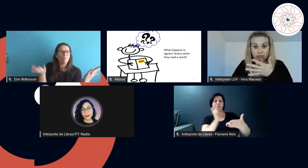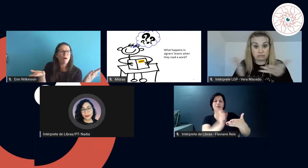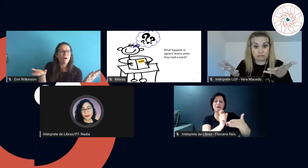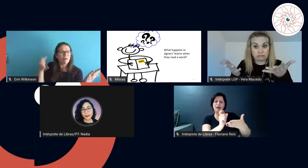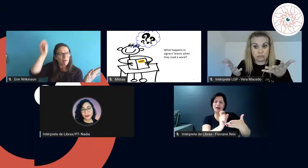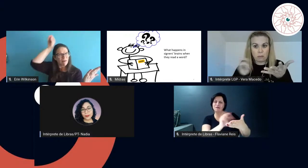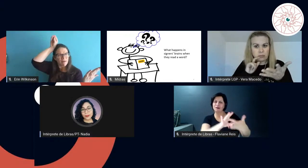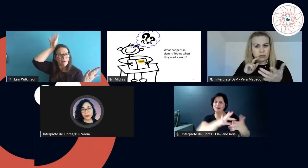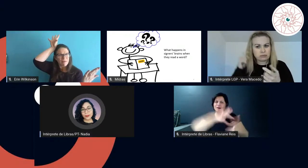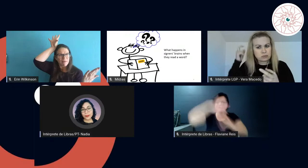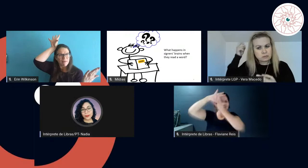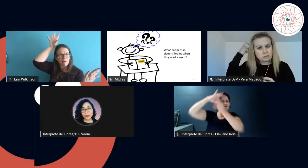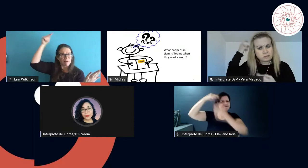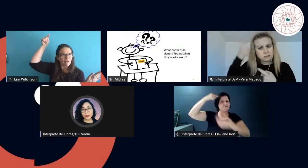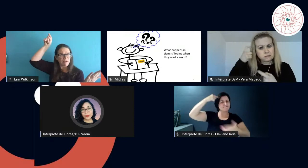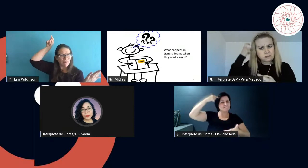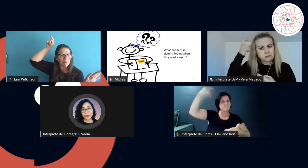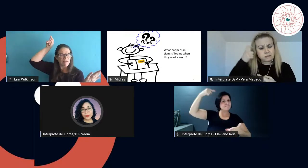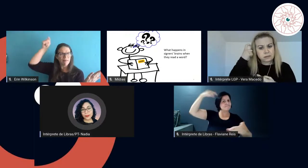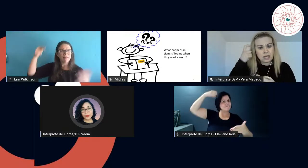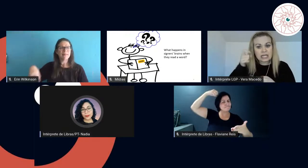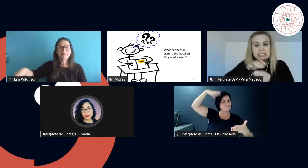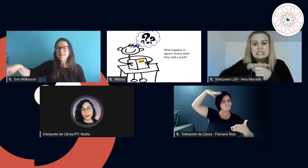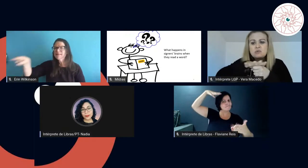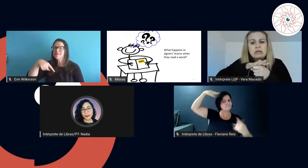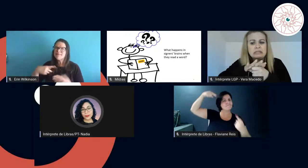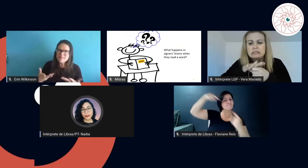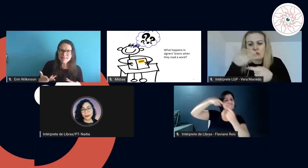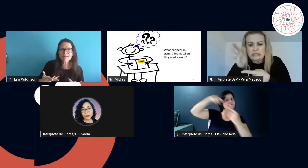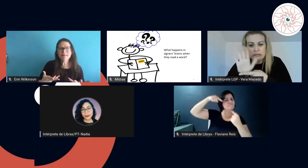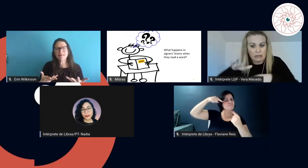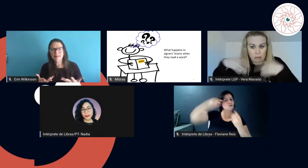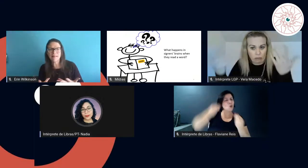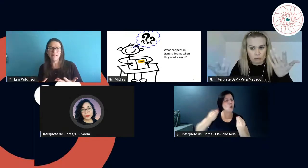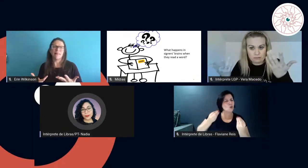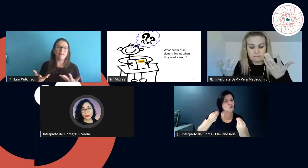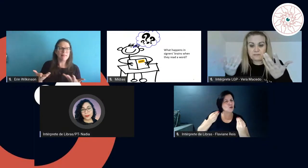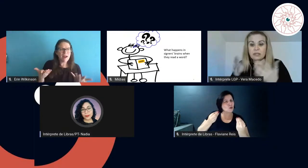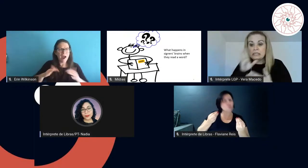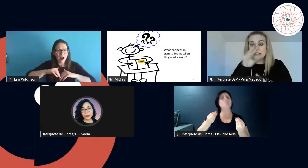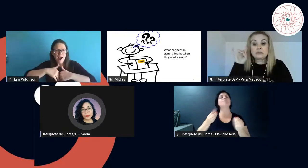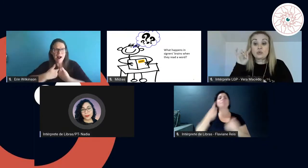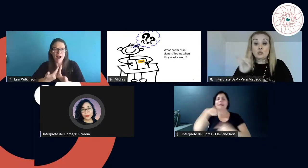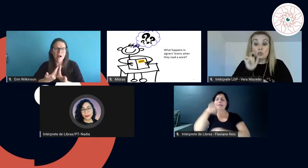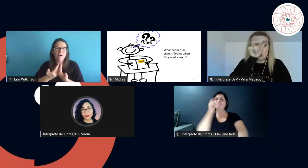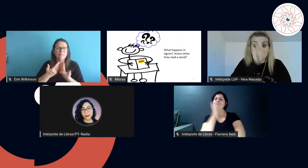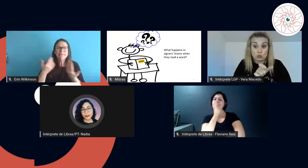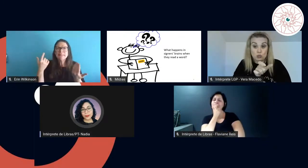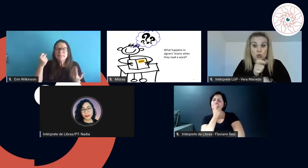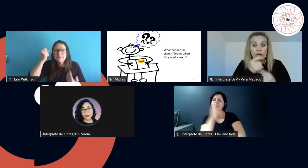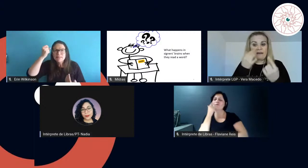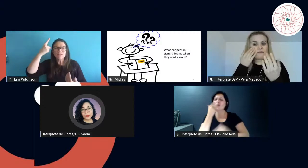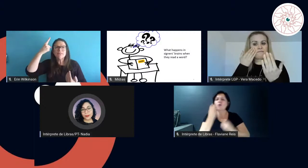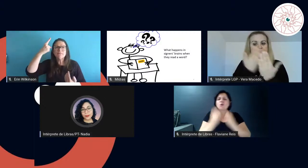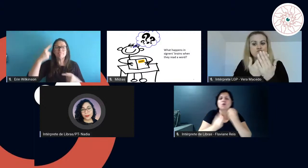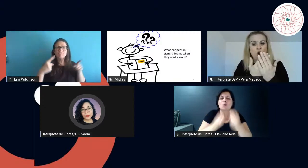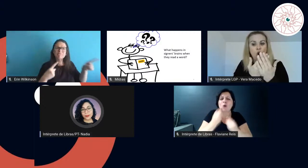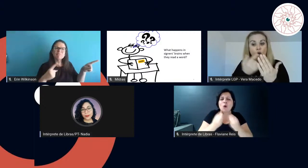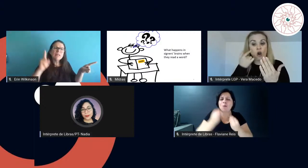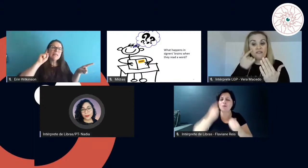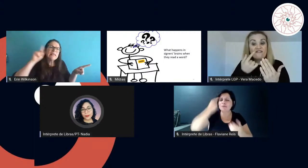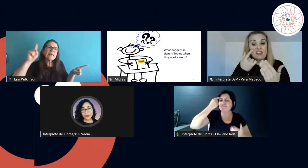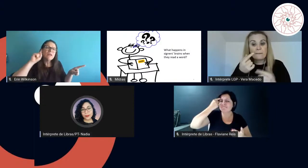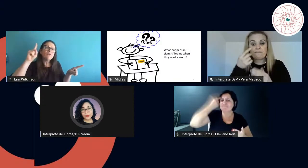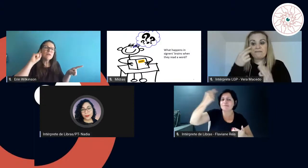Podemos pensar em um numa situação de um indivíduo surdo se deparando com a